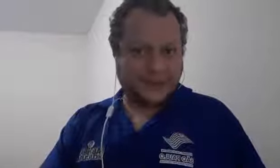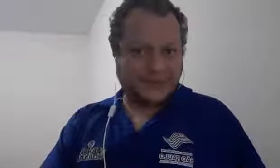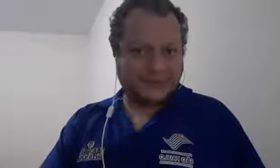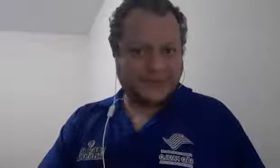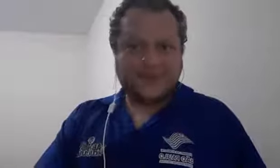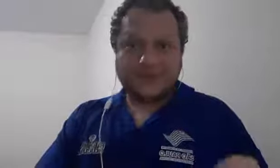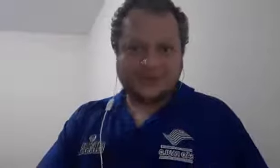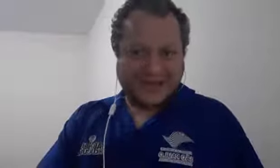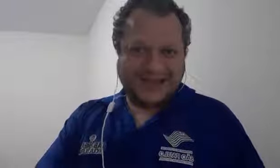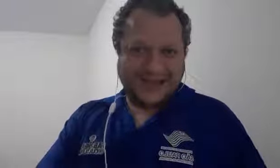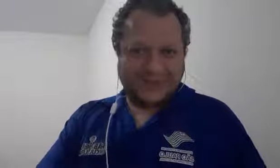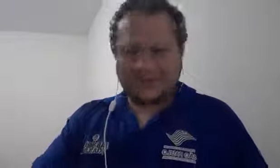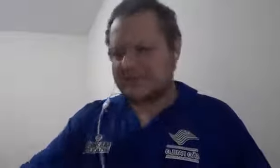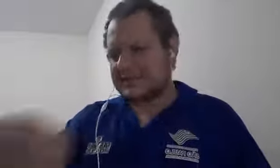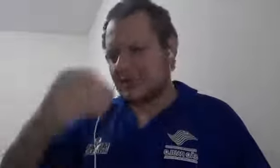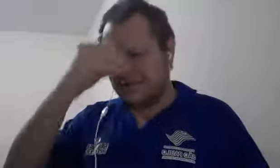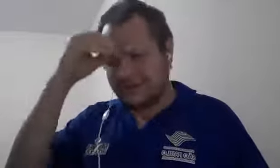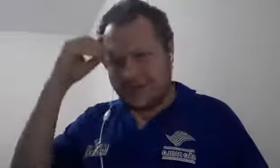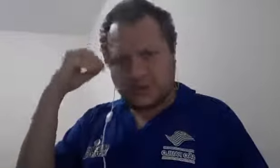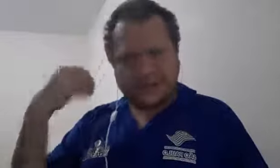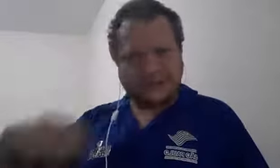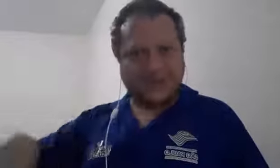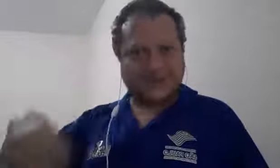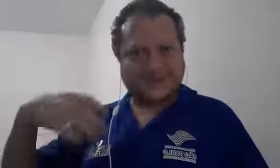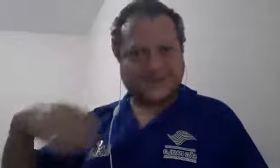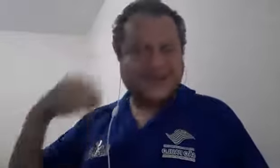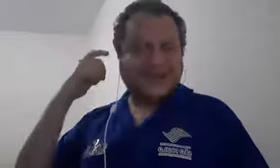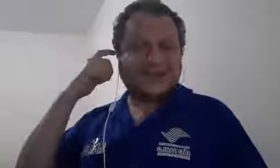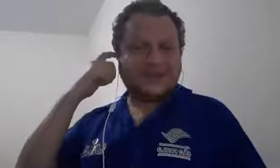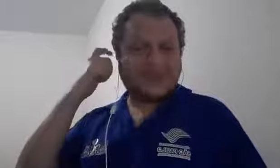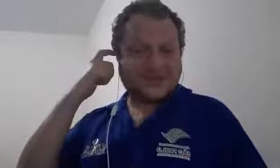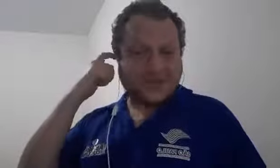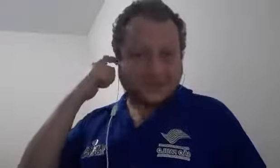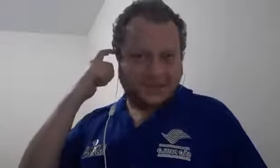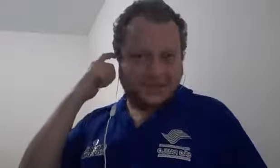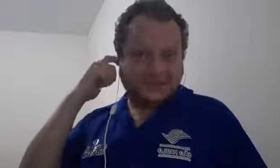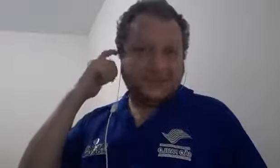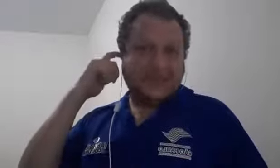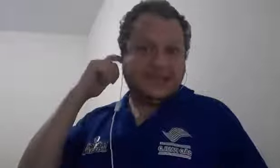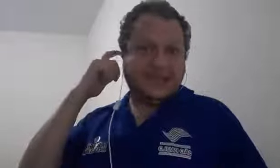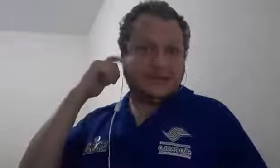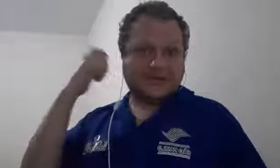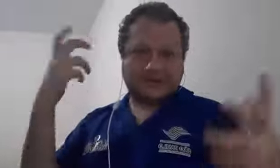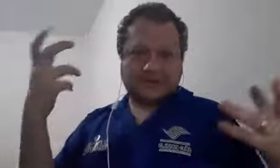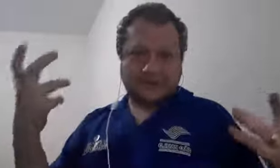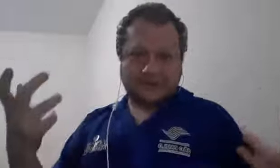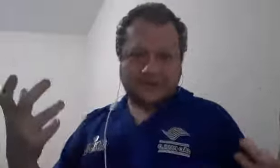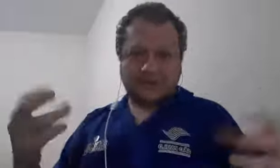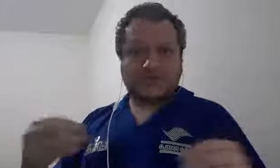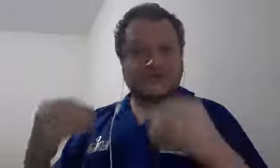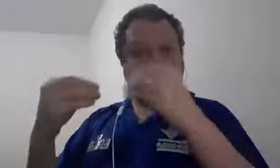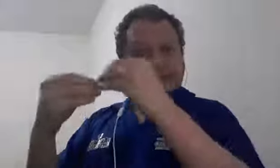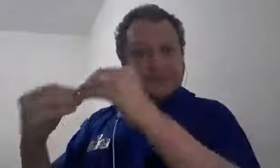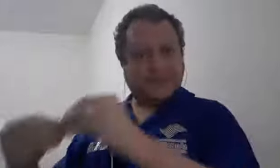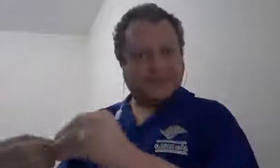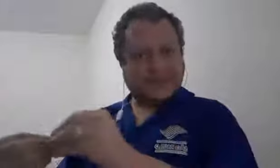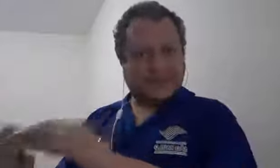aquilo. Não é legal? Nossa, ufa, quanta coisa! Então, só para vocês saberem, que nós vamos ter um vídeo que vai ser exibido nessa